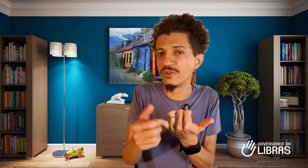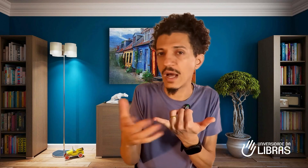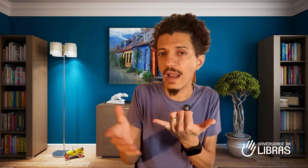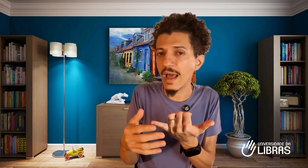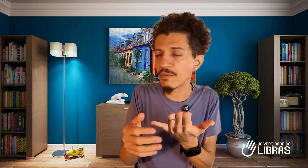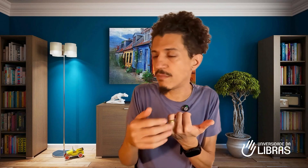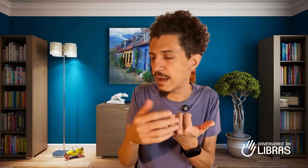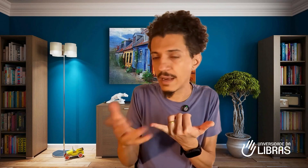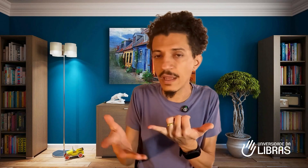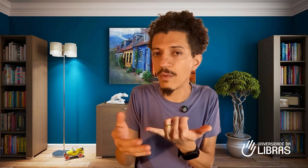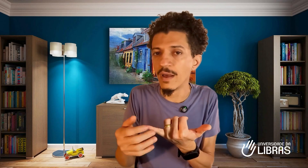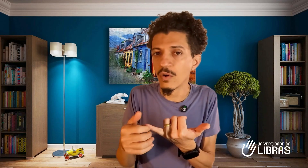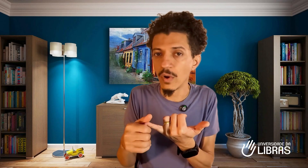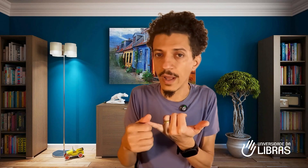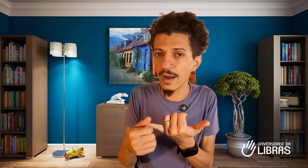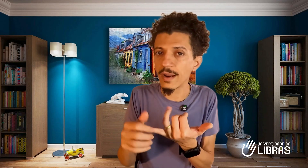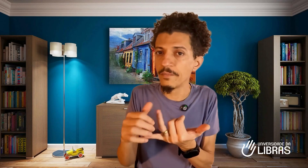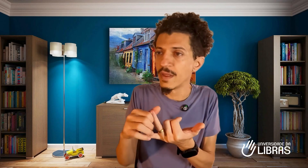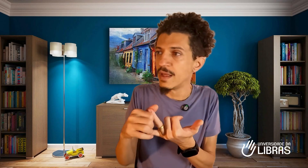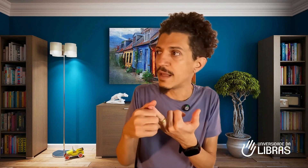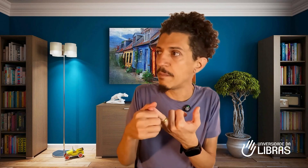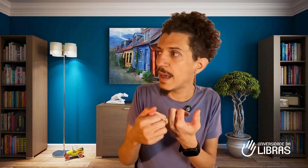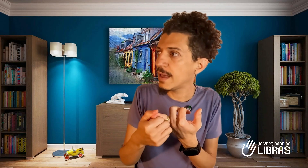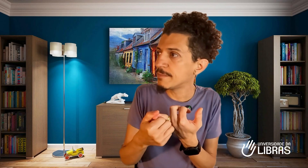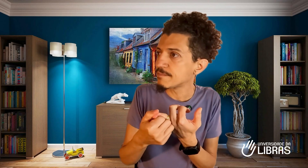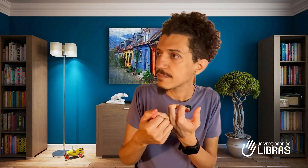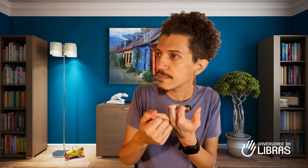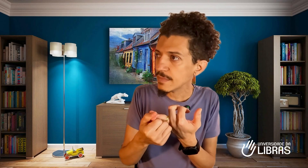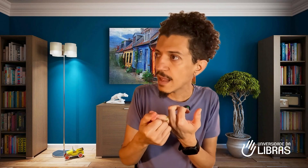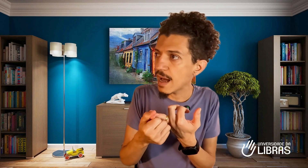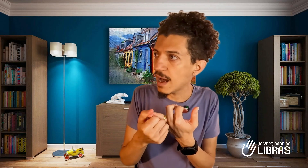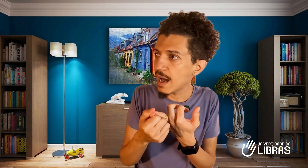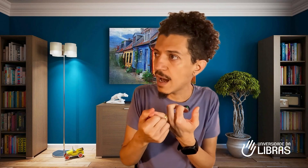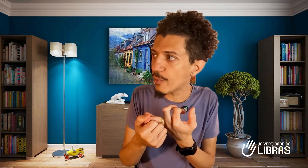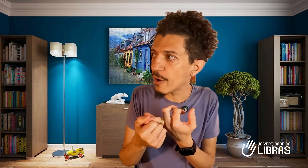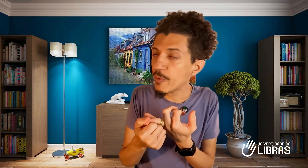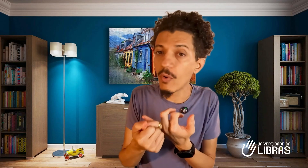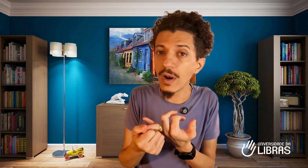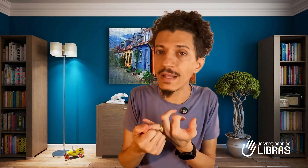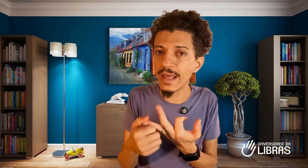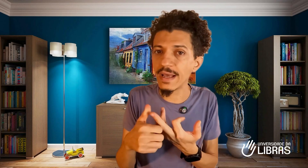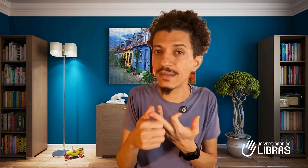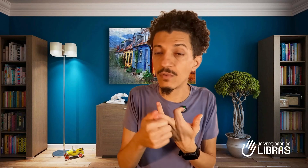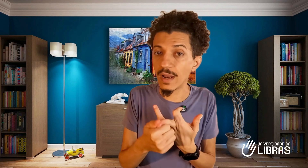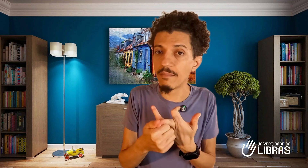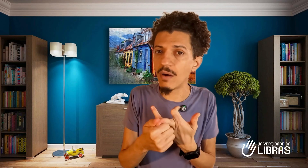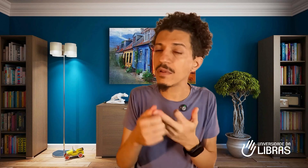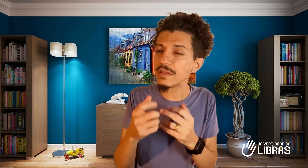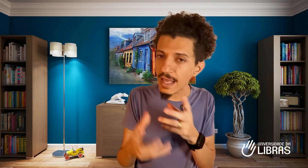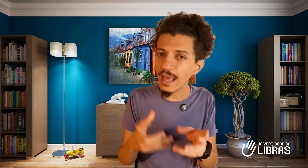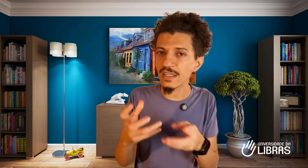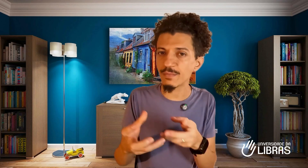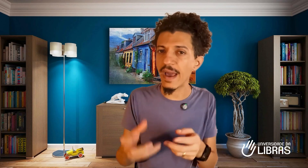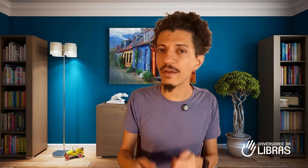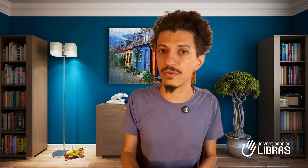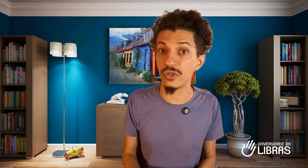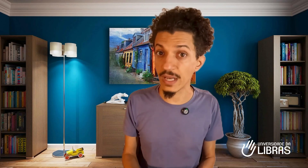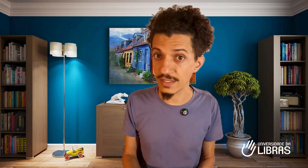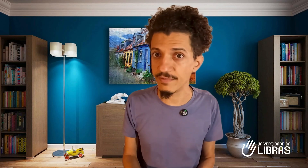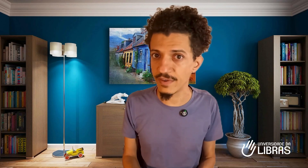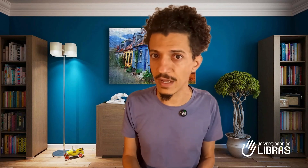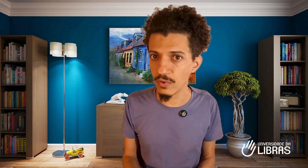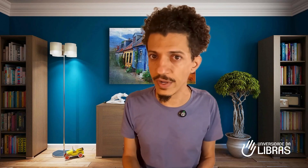um dialeto, uma língua coreana. Também o próprio holandês e o alemão têm